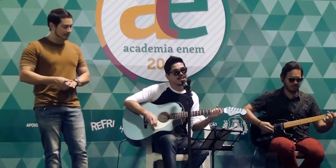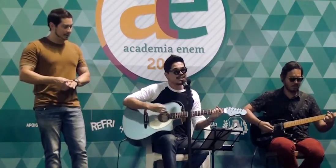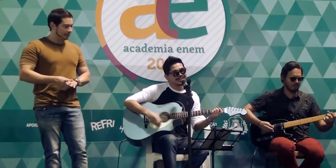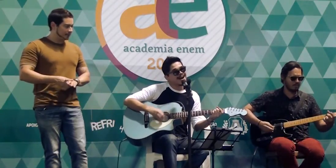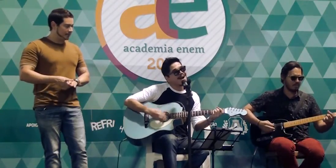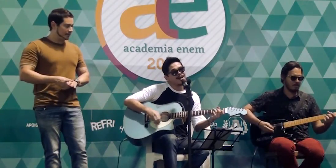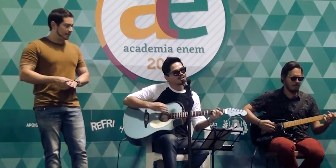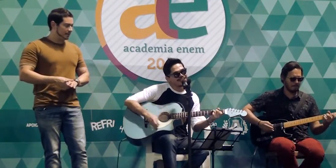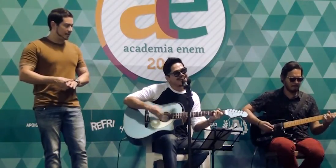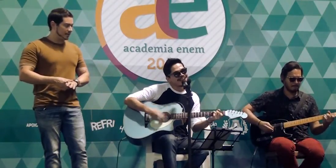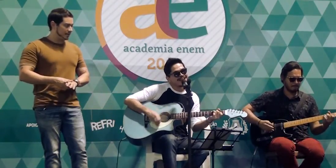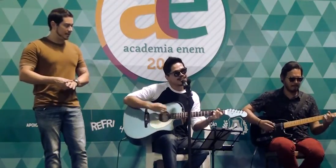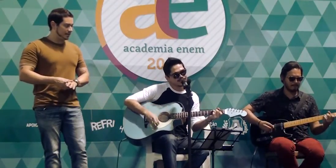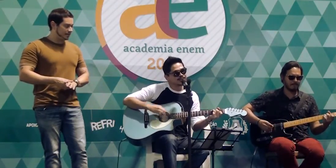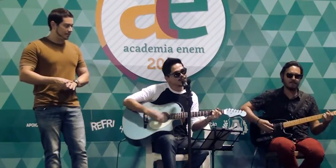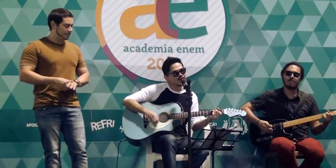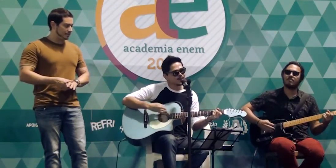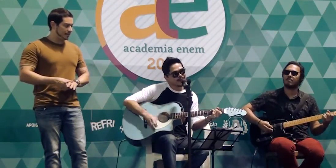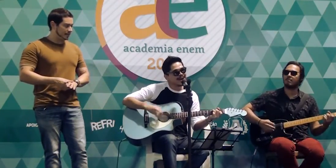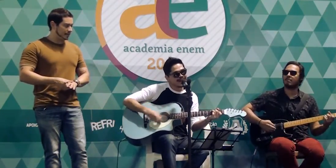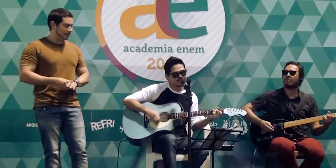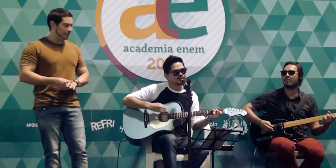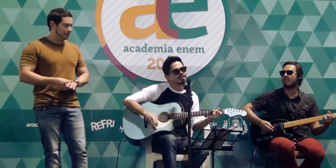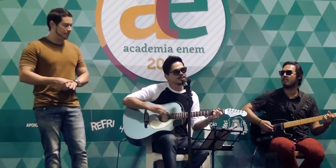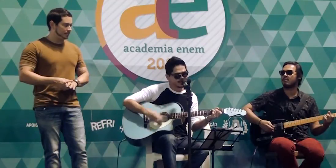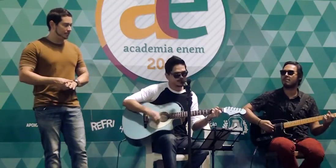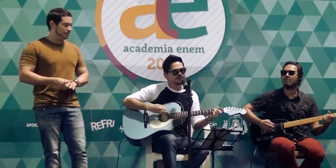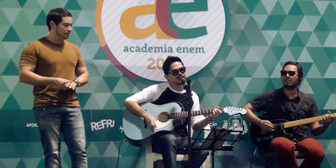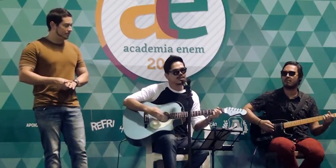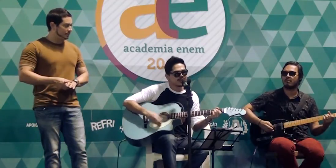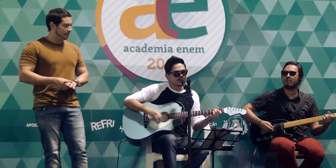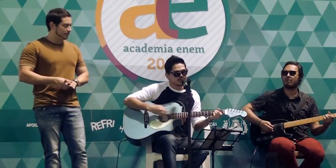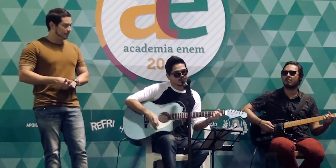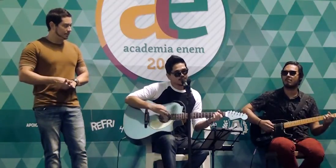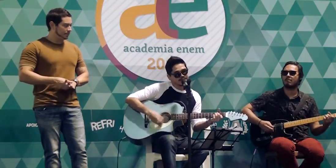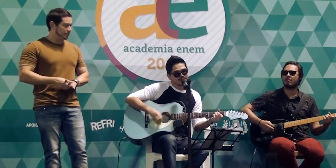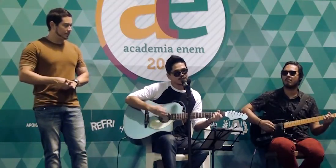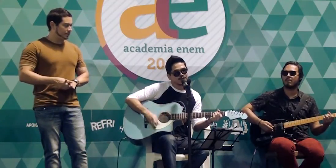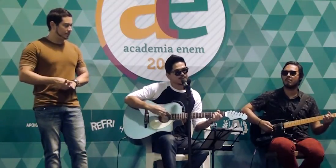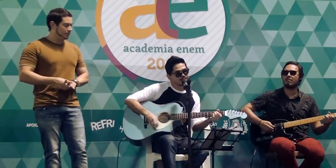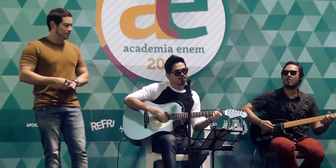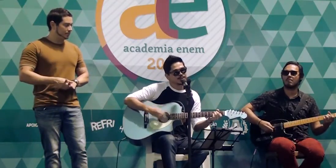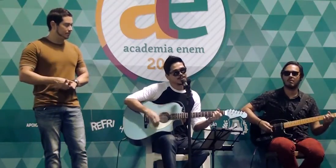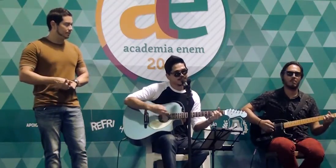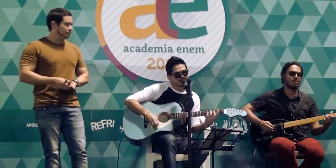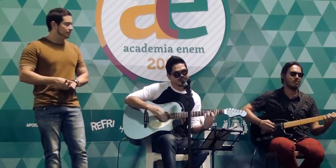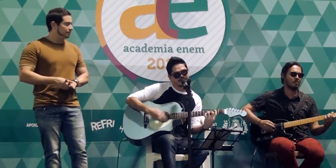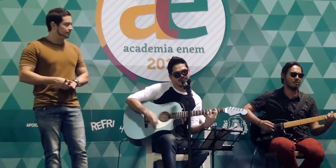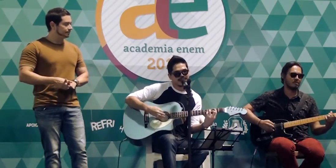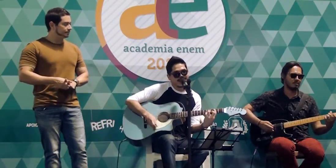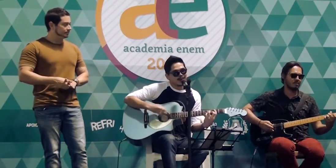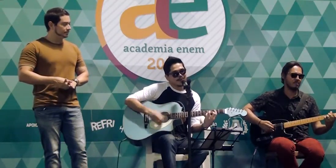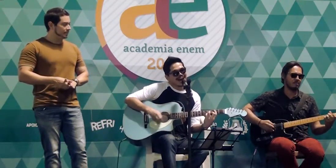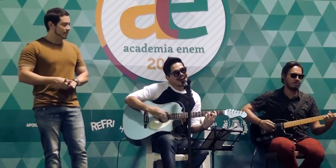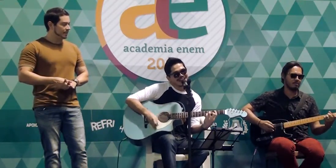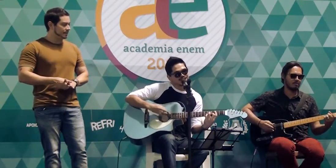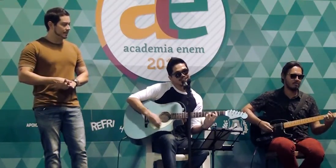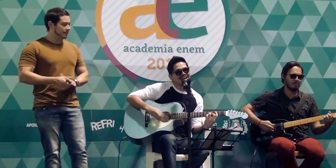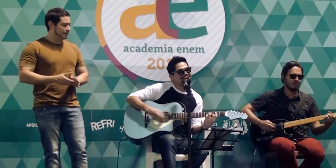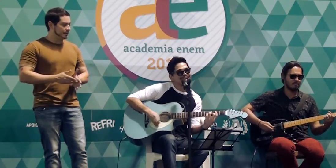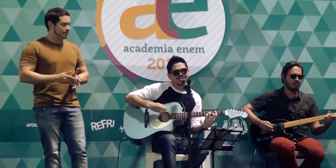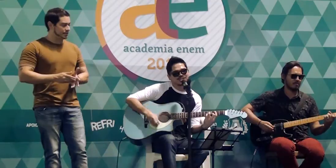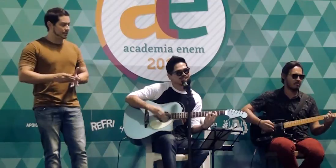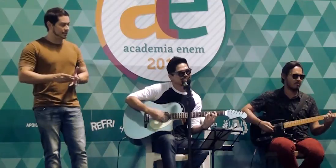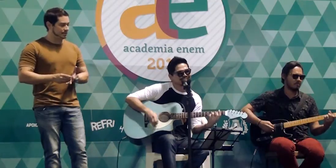tempo. Não tenho medo do escuro,